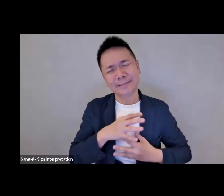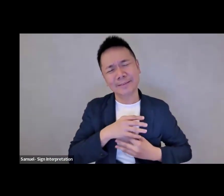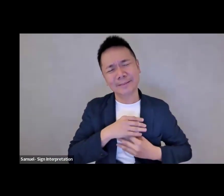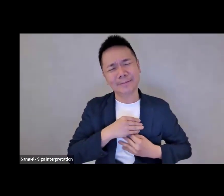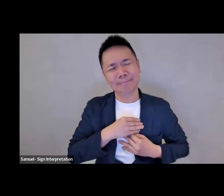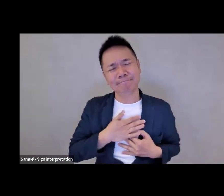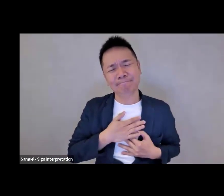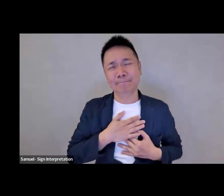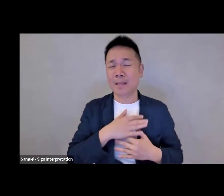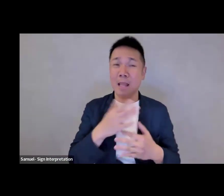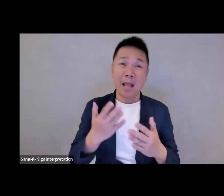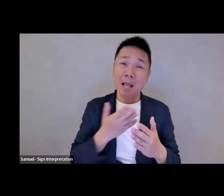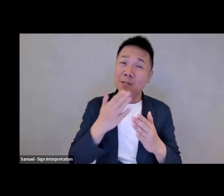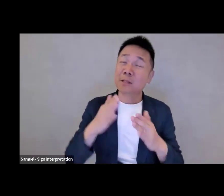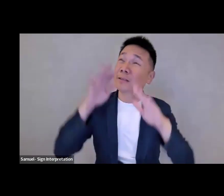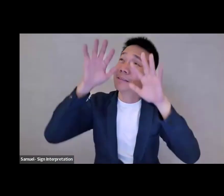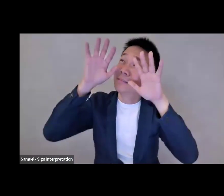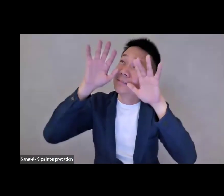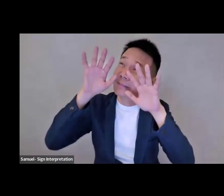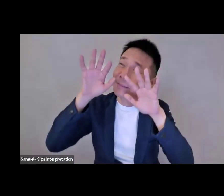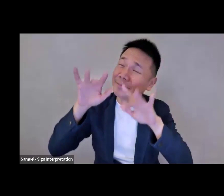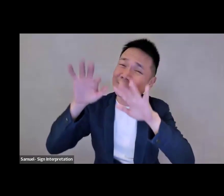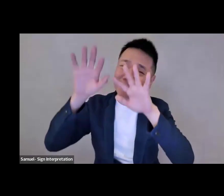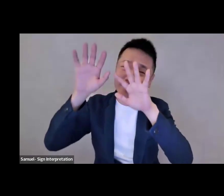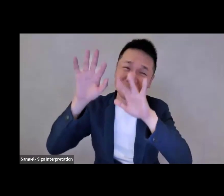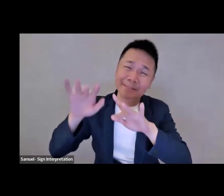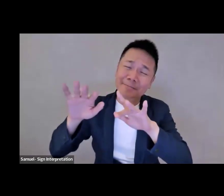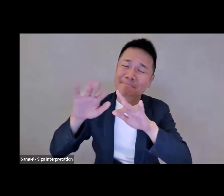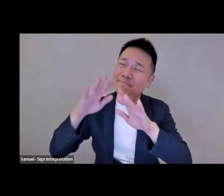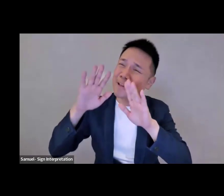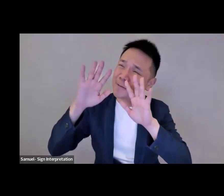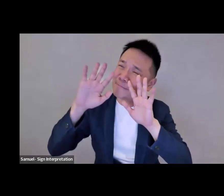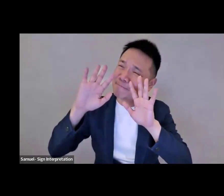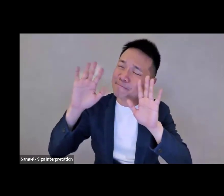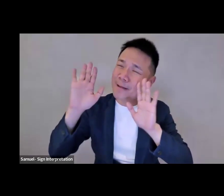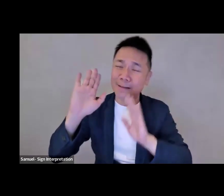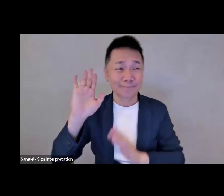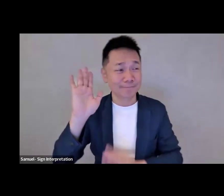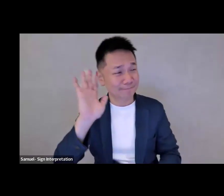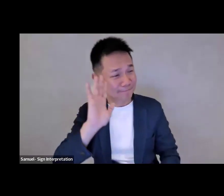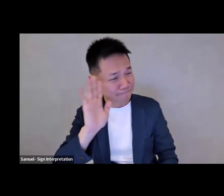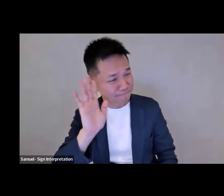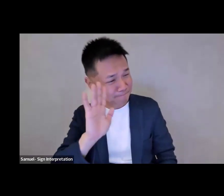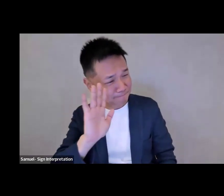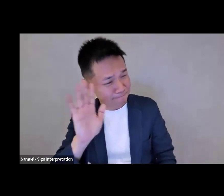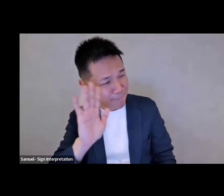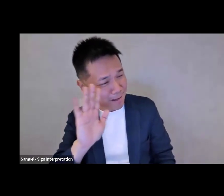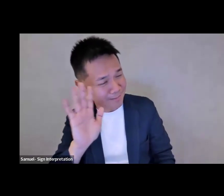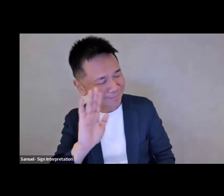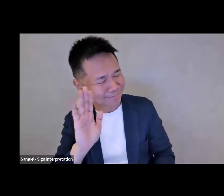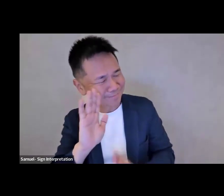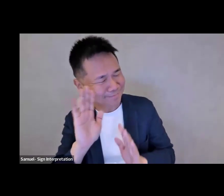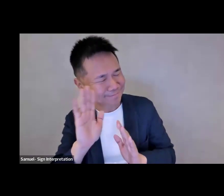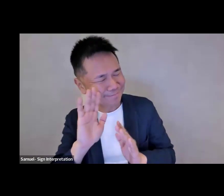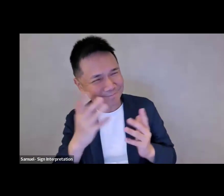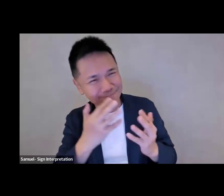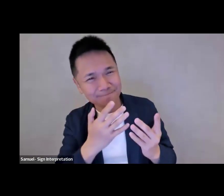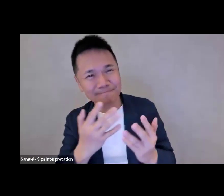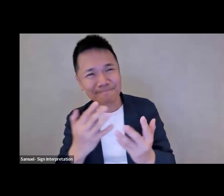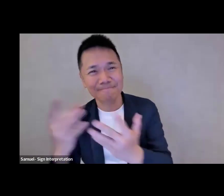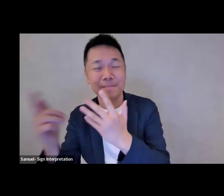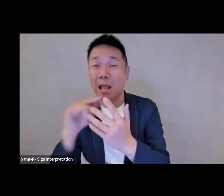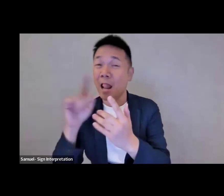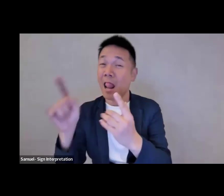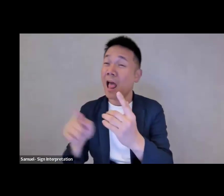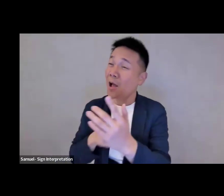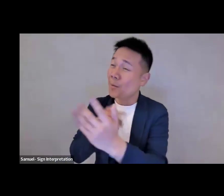我们希望土能够来去包含，我们希望雨呢来